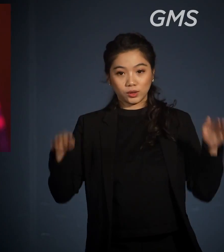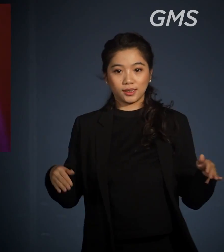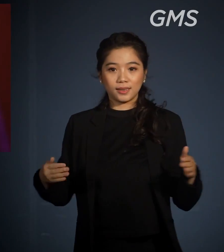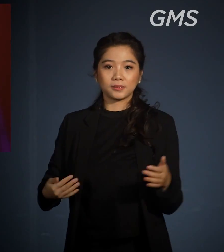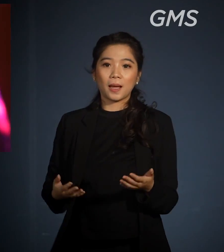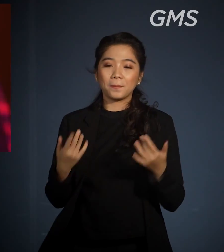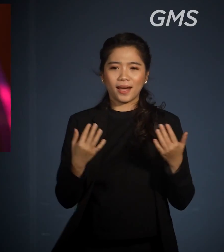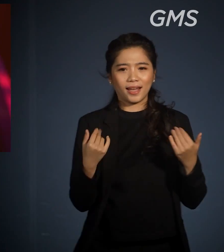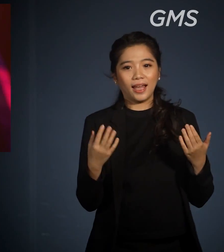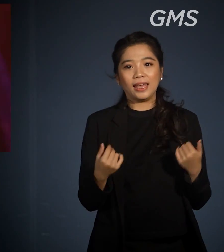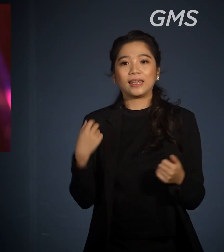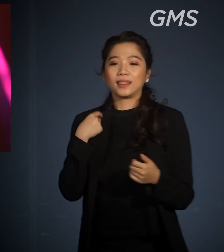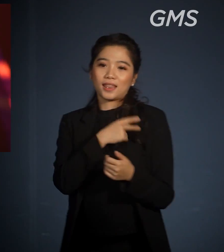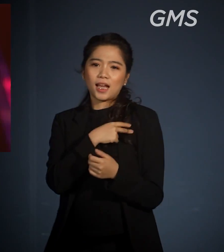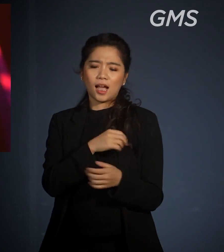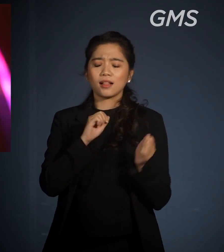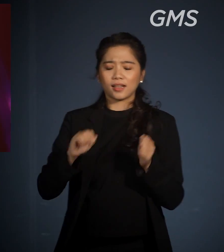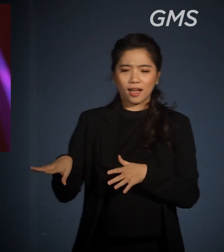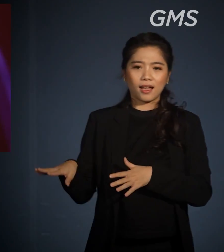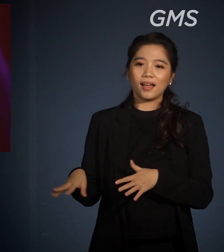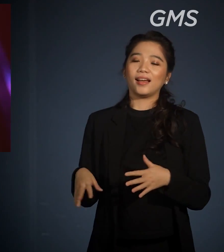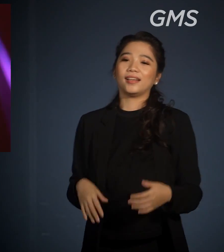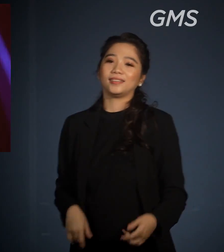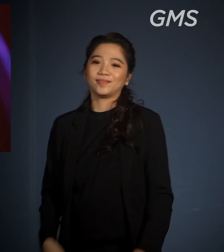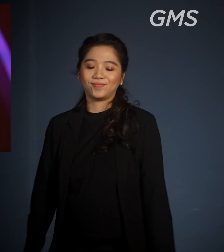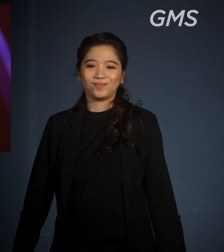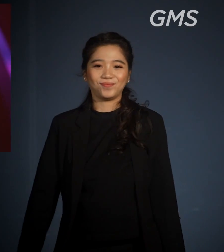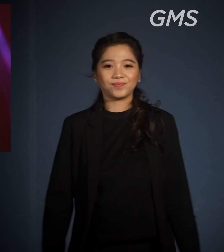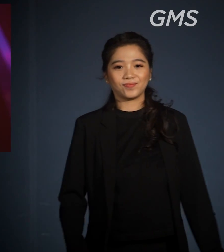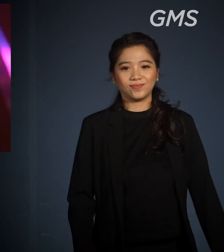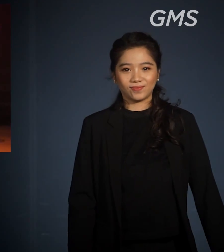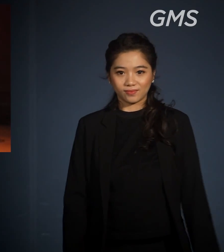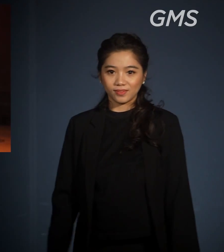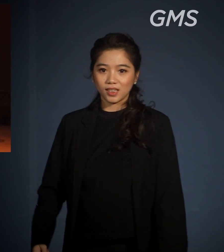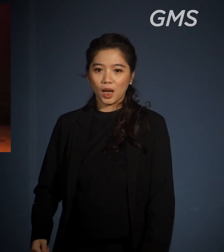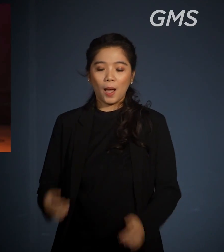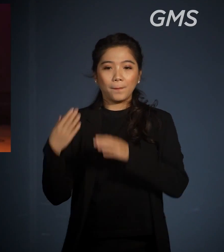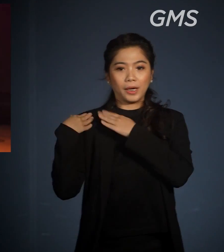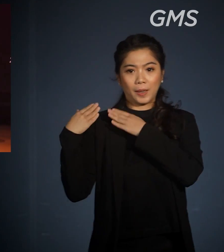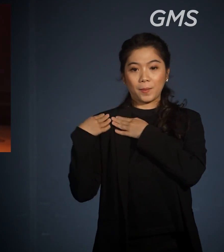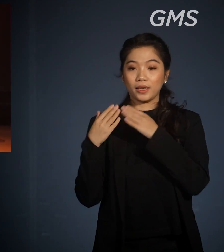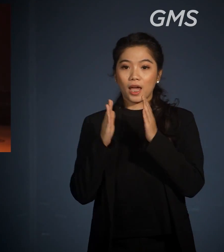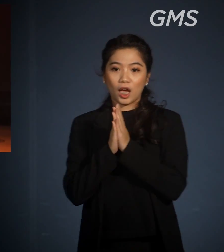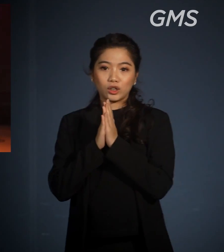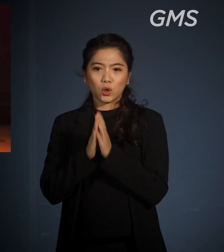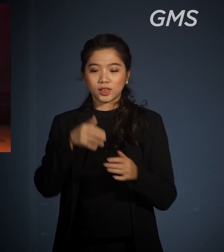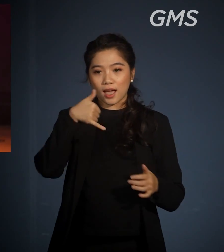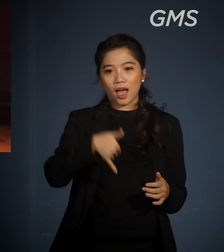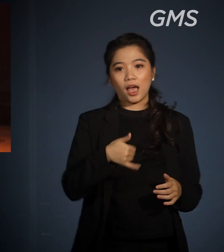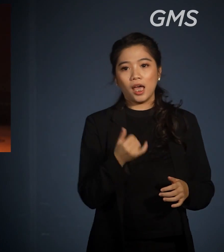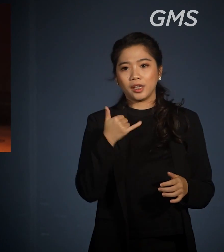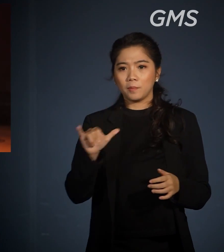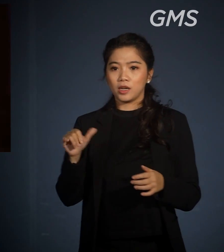Mari bersama kita tanggalkan beban dan dosa, beban dan